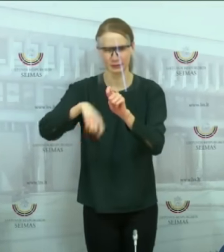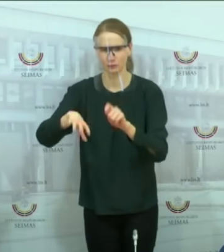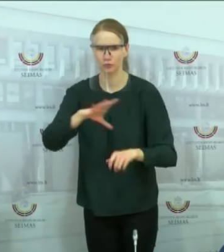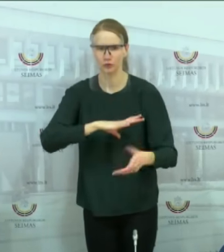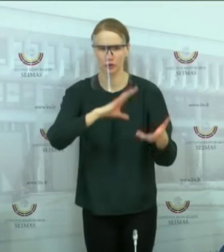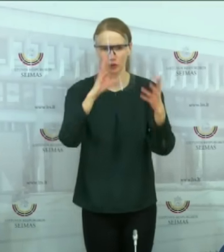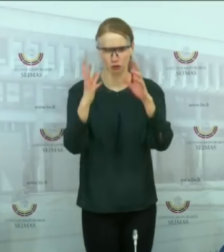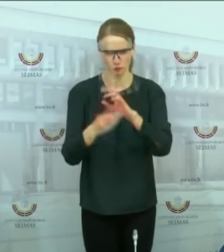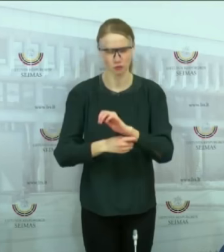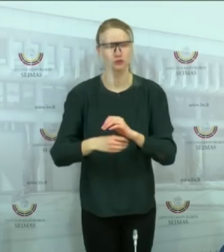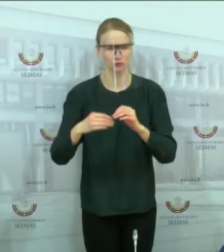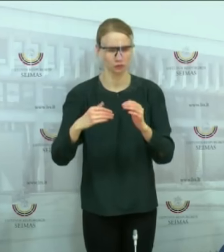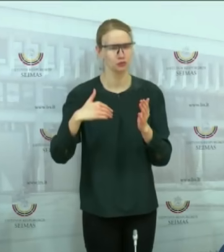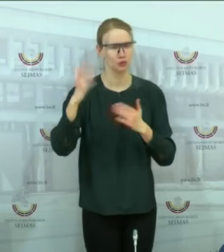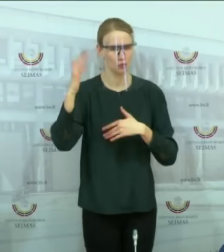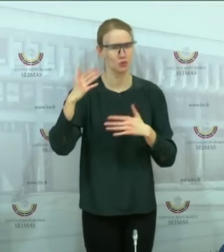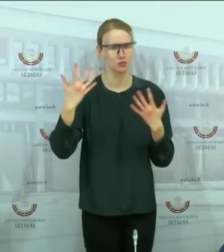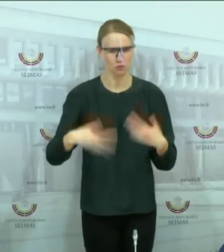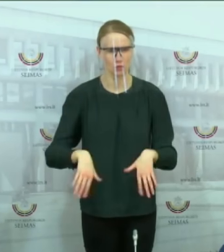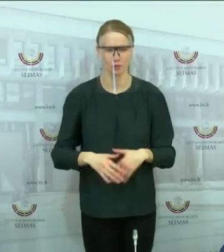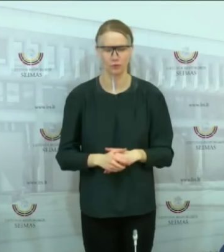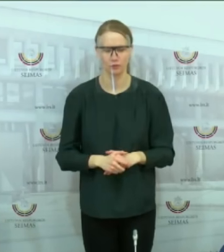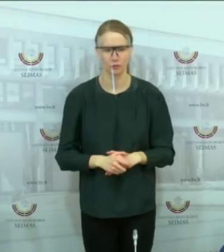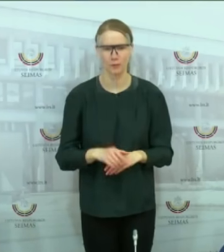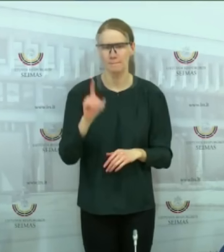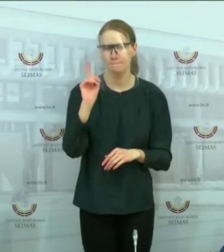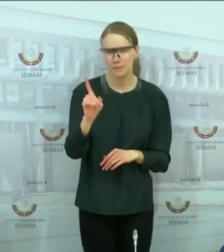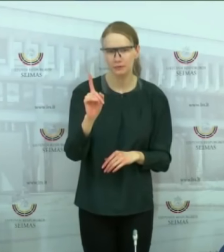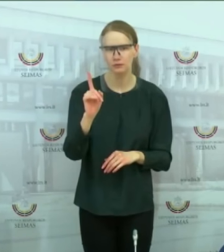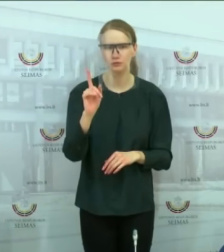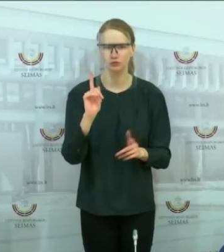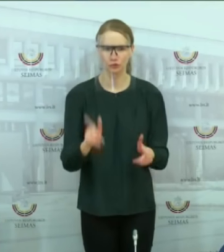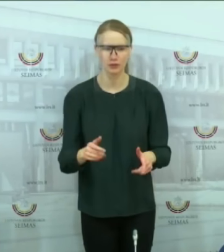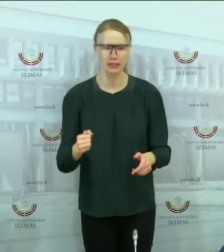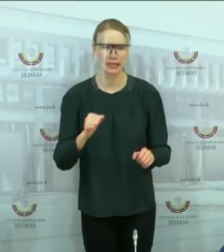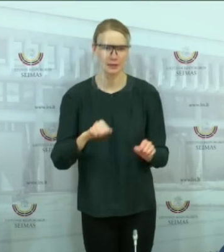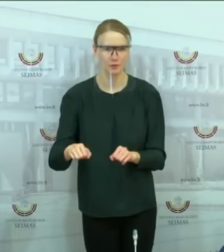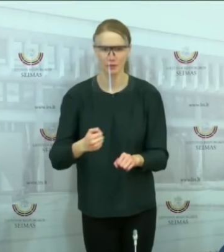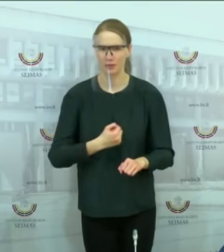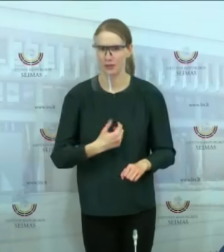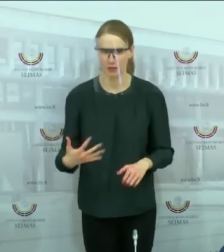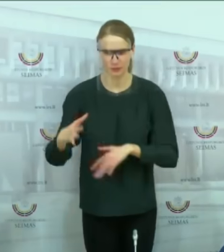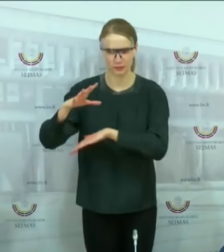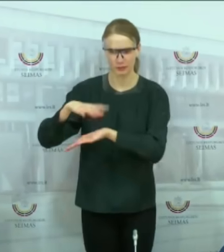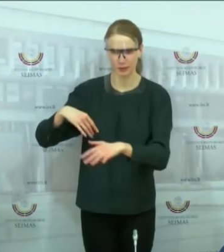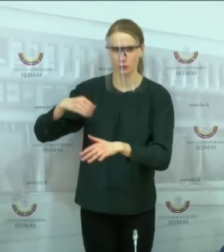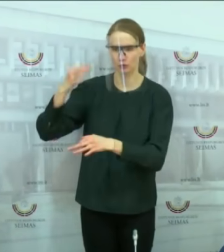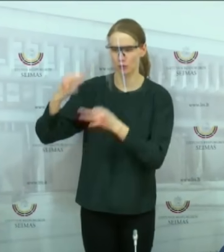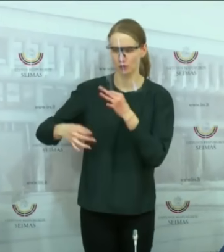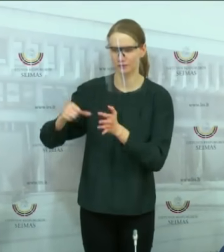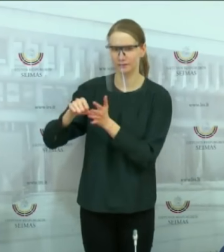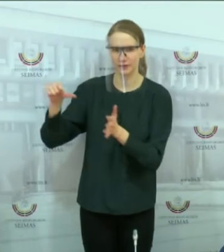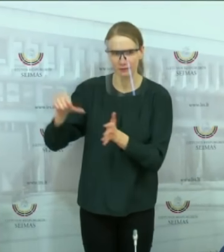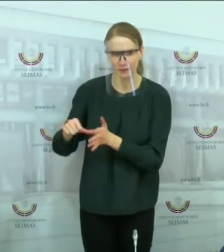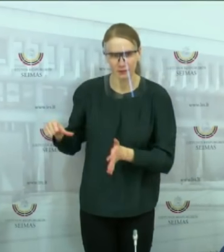išlieka tikrai pakankamai aukštas. Ir dėja, bet neturėjau galimybės, kadangi teko Seimo posėdžiuose dalyvauti,